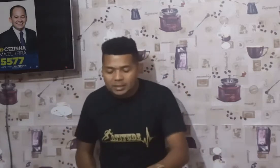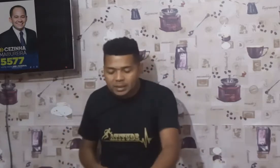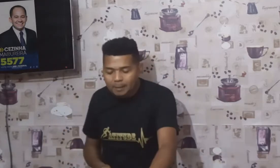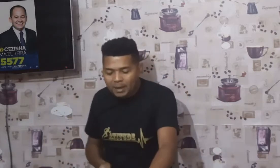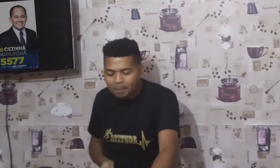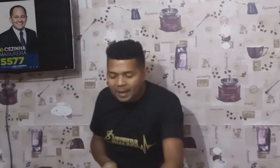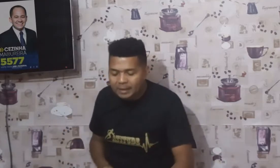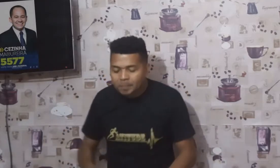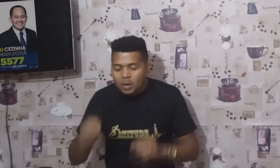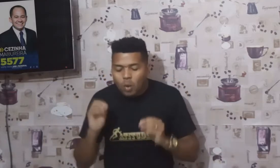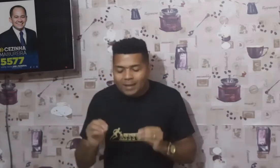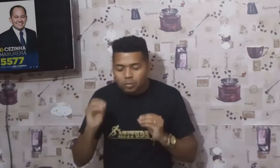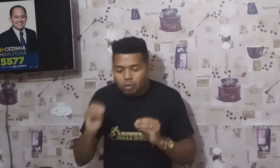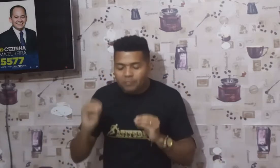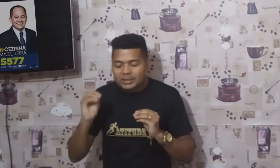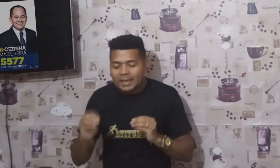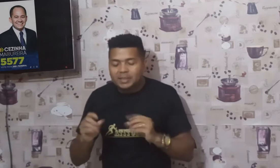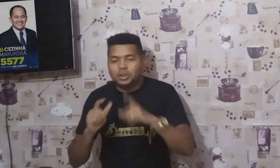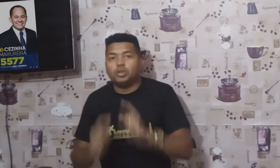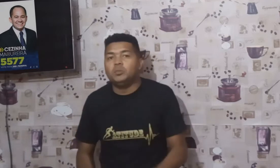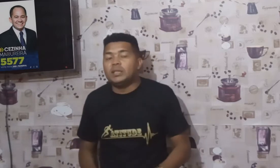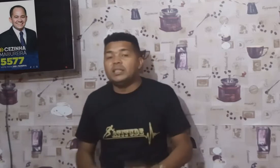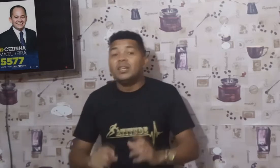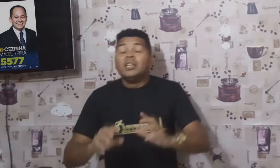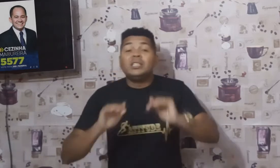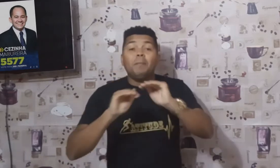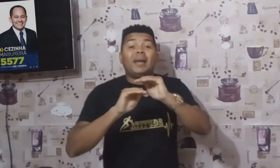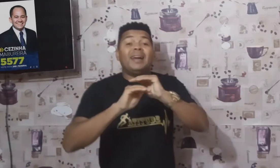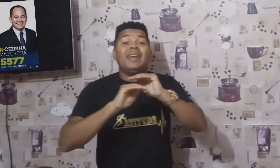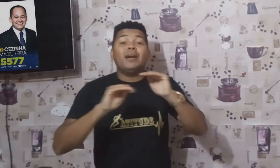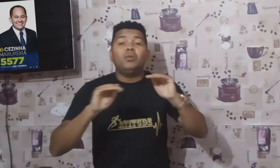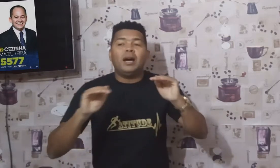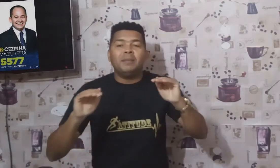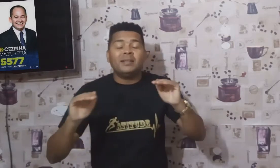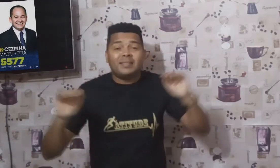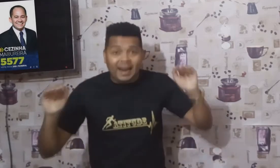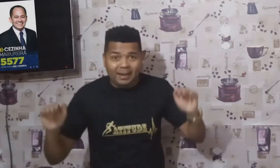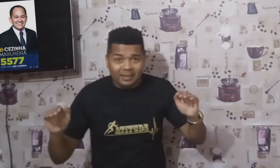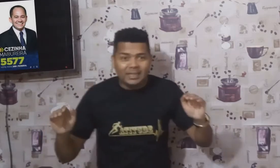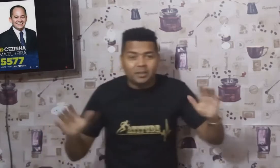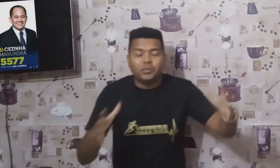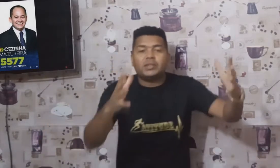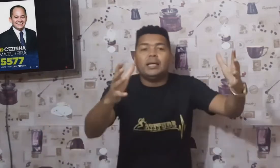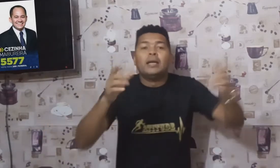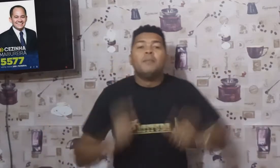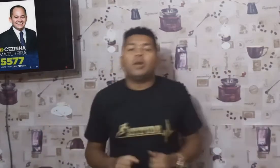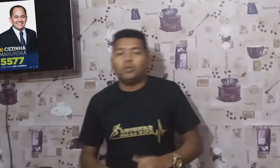projeto de lei pela PL 497 de 2015, sim, para regulamentar, certo? Você, morador,